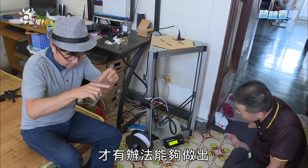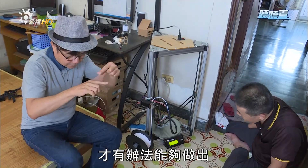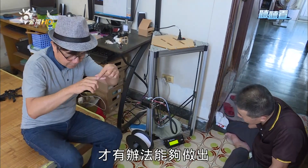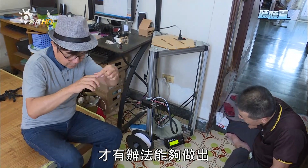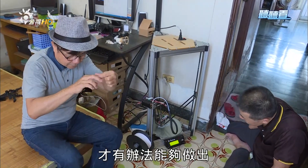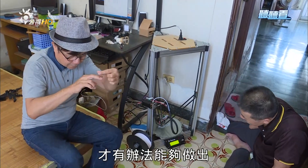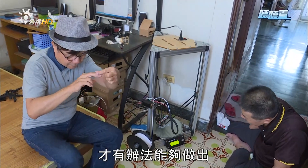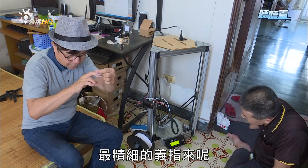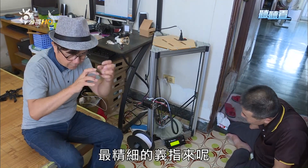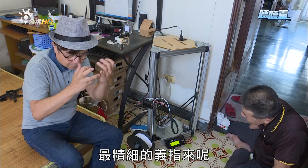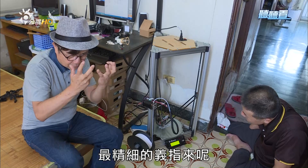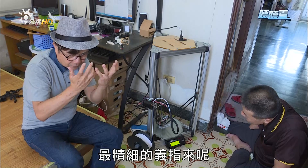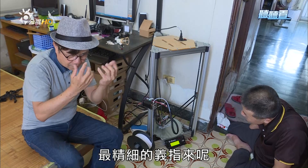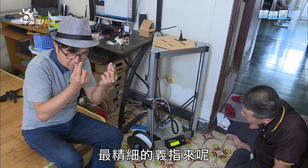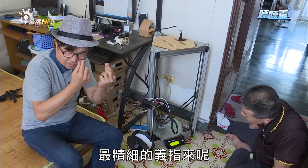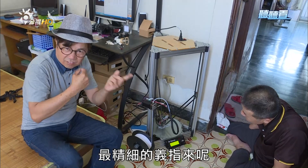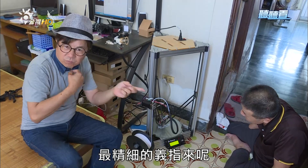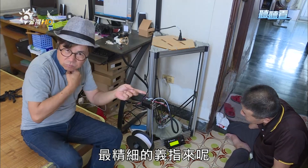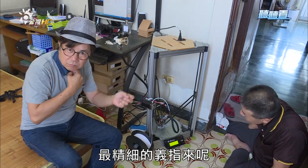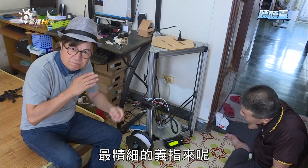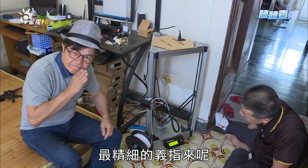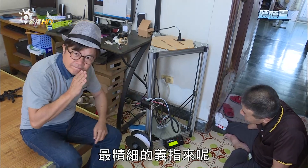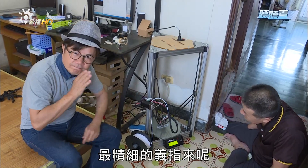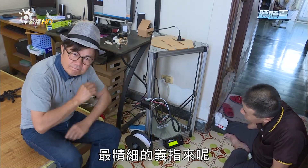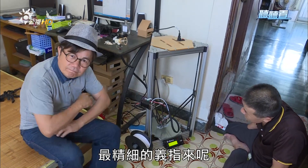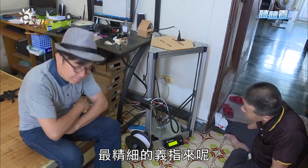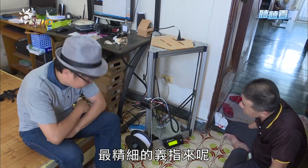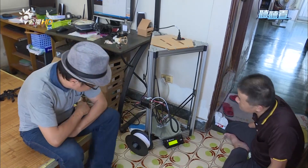法能够做出最精细的义纸来呢。